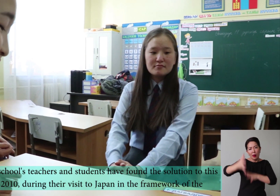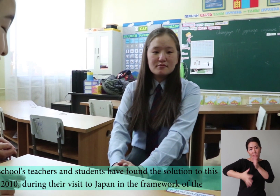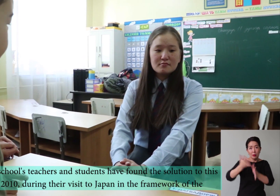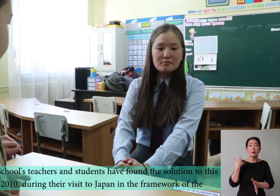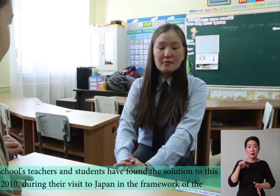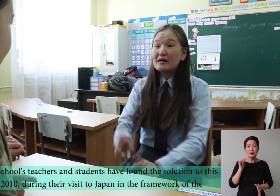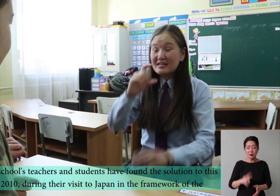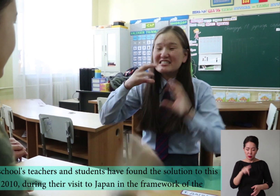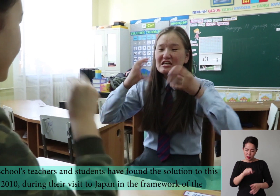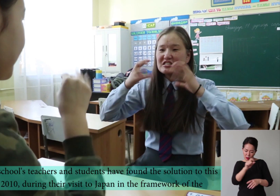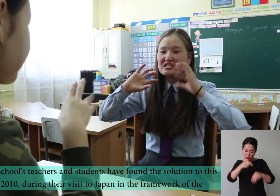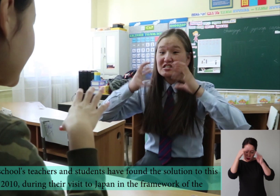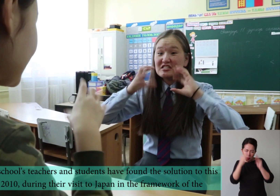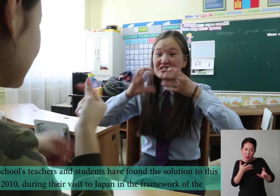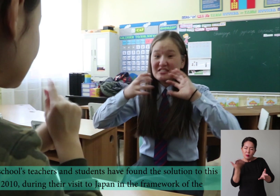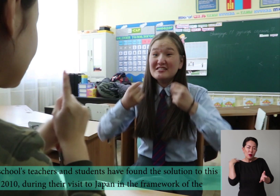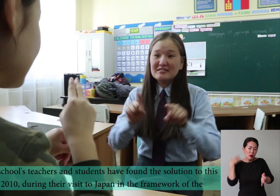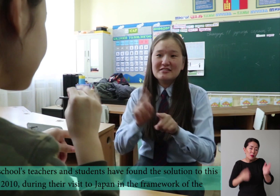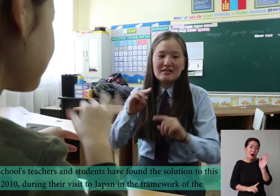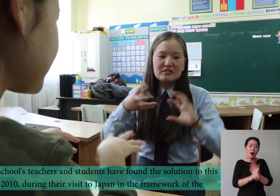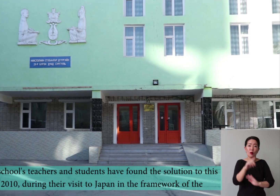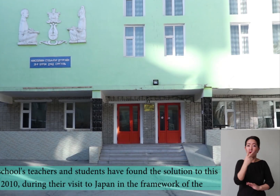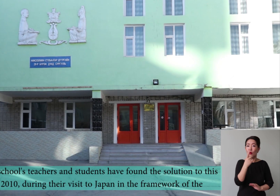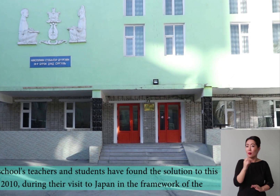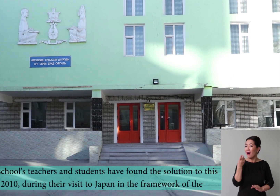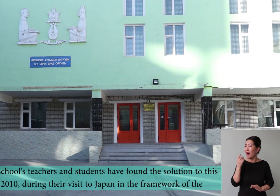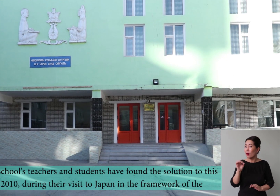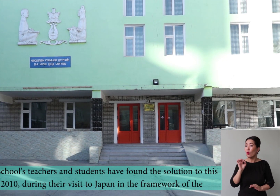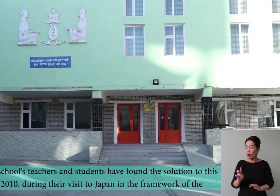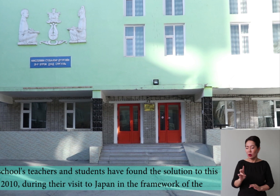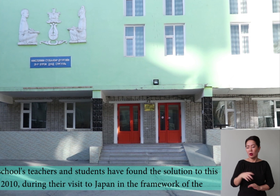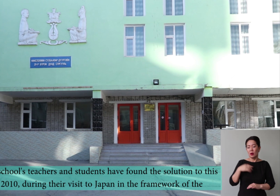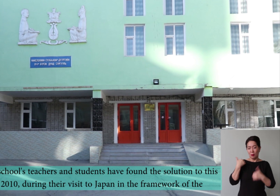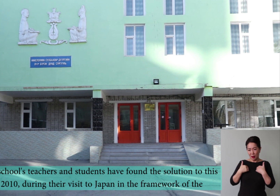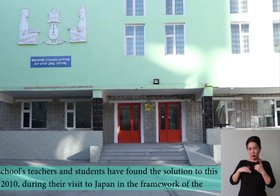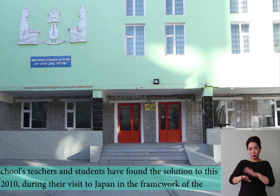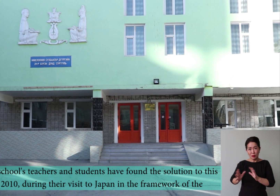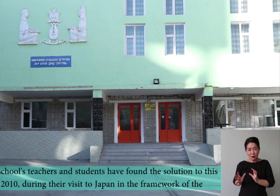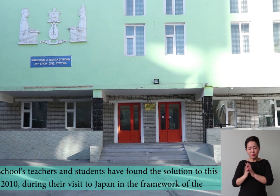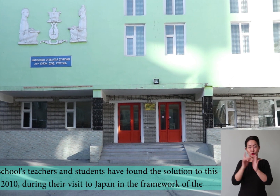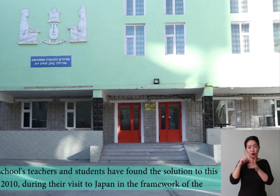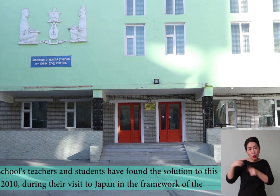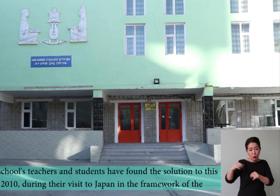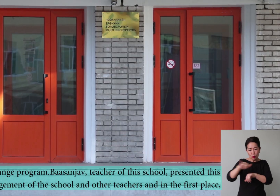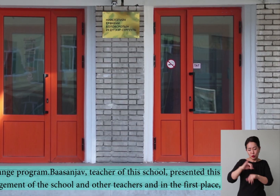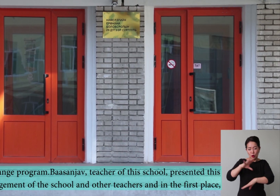асуудлаар шийдэх гарцыг анх 2010 онд тус сургуулийн багш сурагчид Япон улсад сурагч солилцоо хөтөлбөрөөр явах үедээ